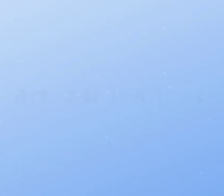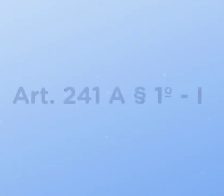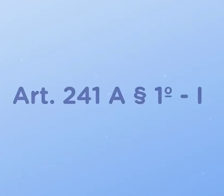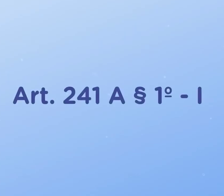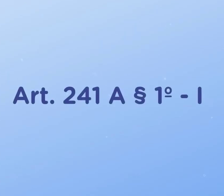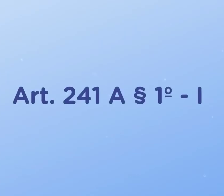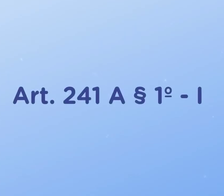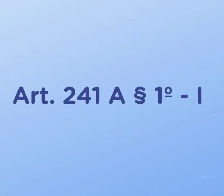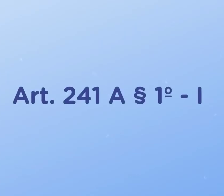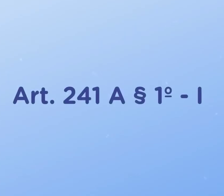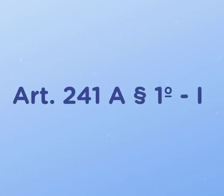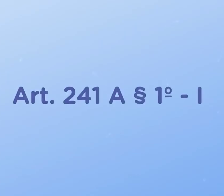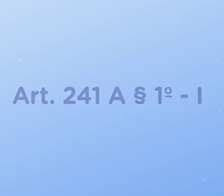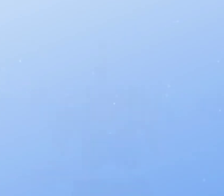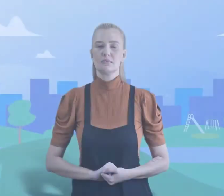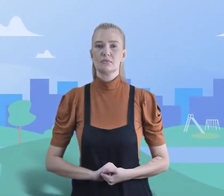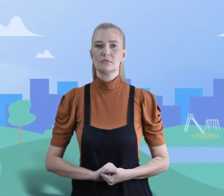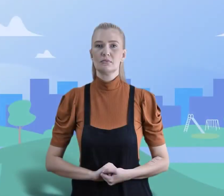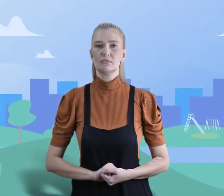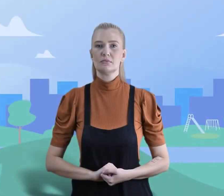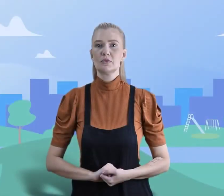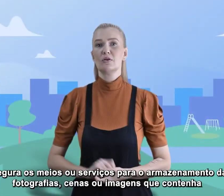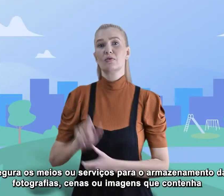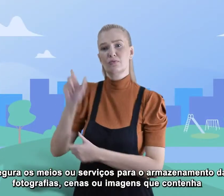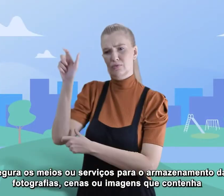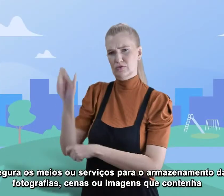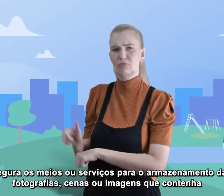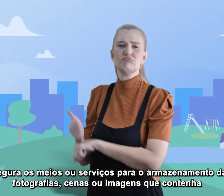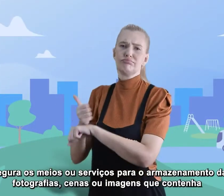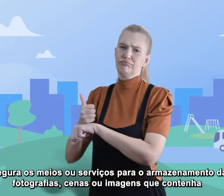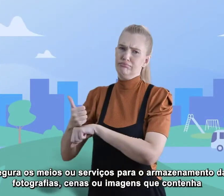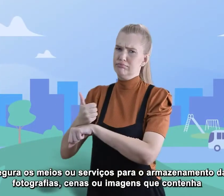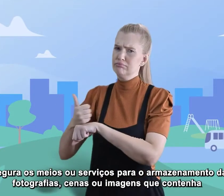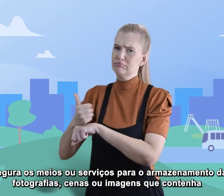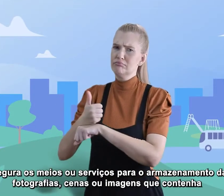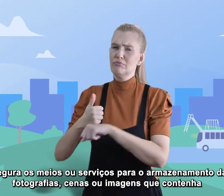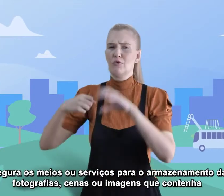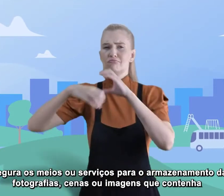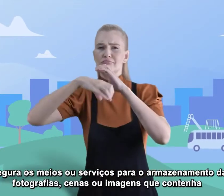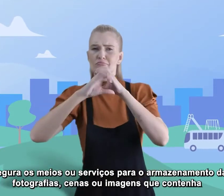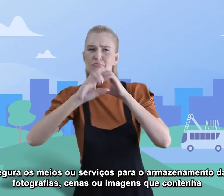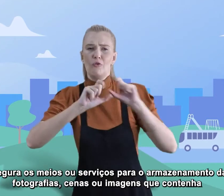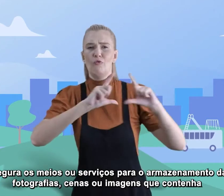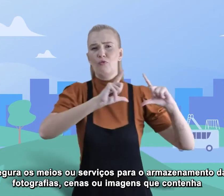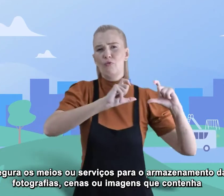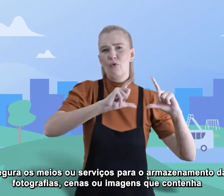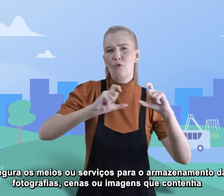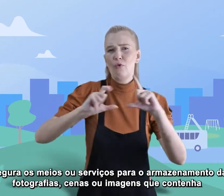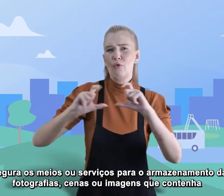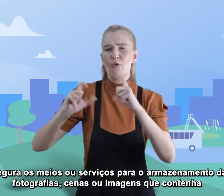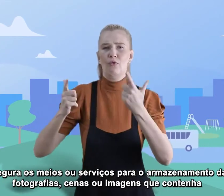Artigo 241-A, parágrafo 1º, inciso 1º. Assegura os meios ou serviços para o armazenamento